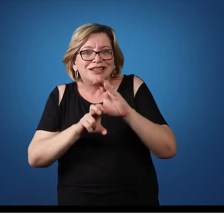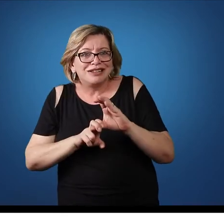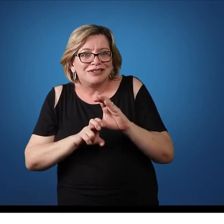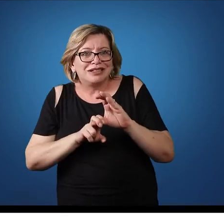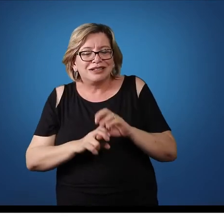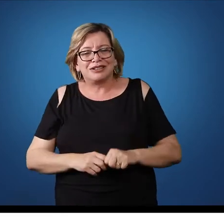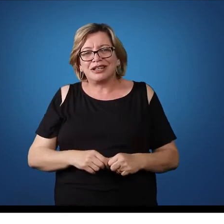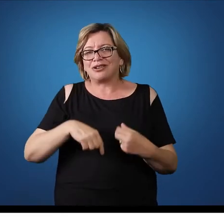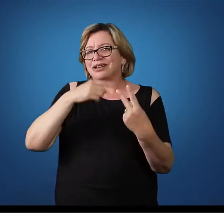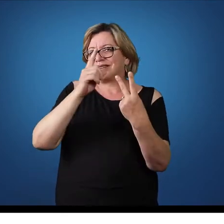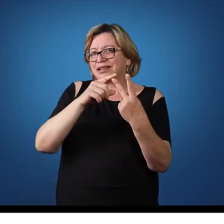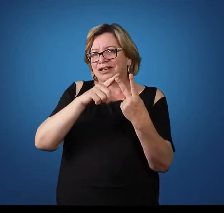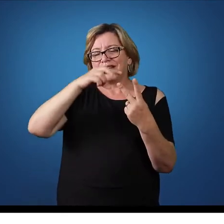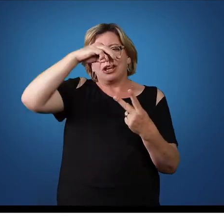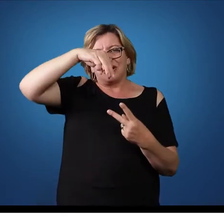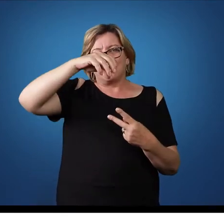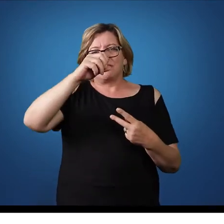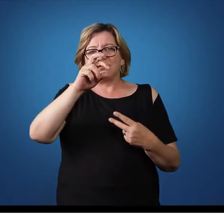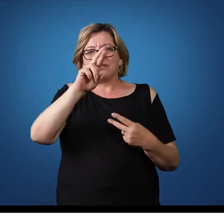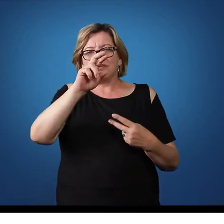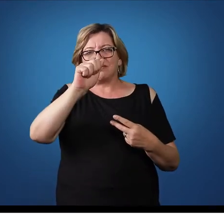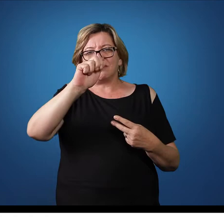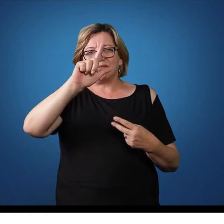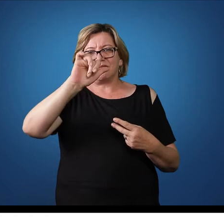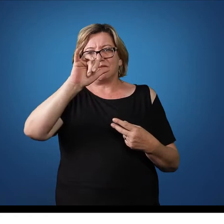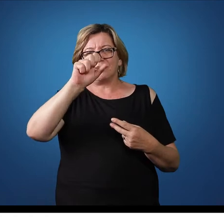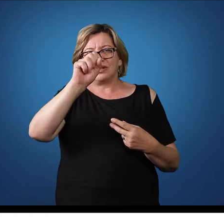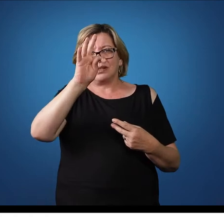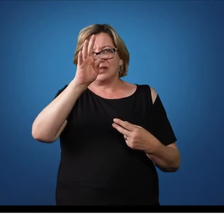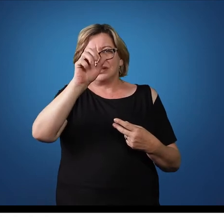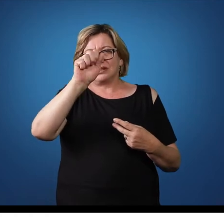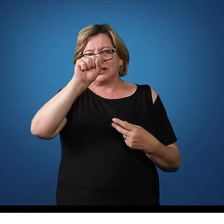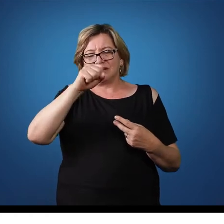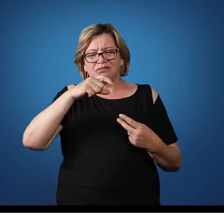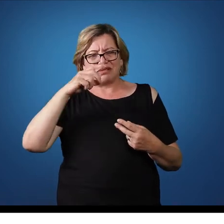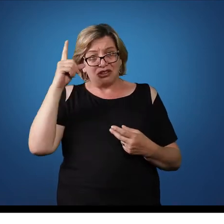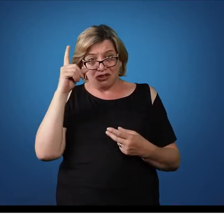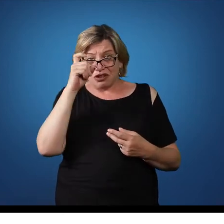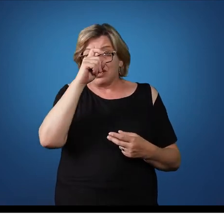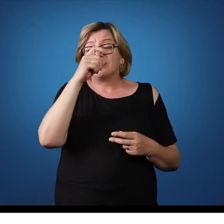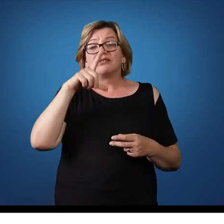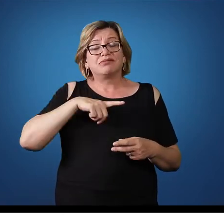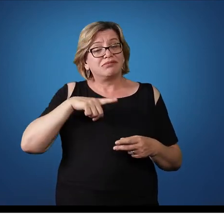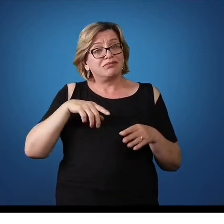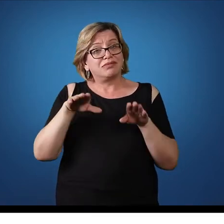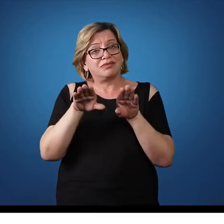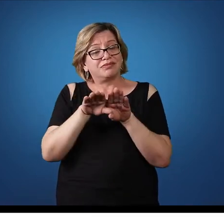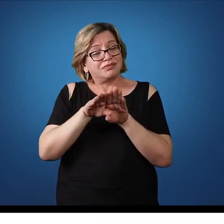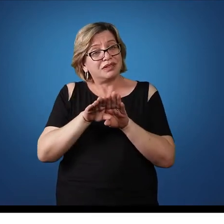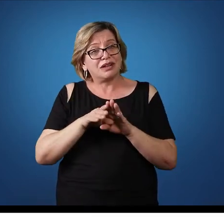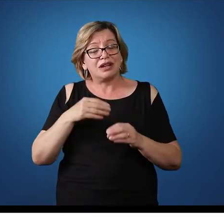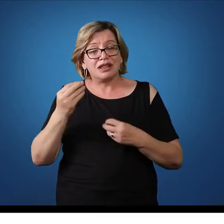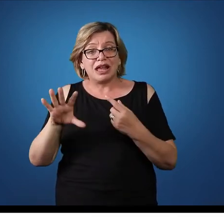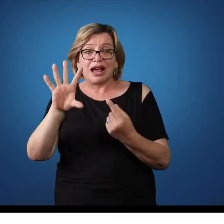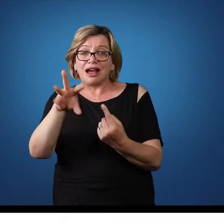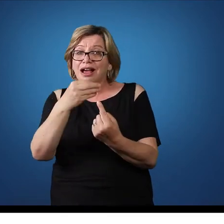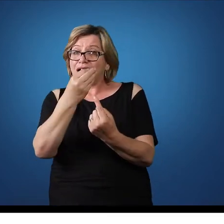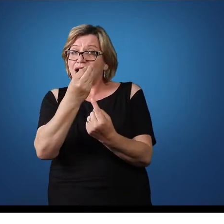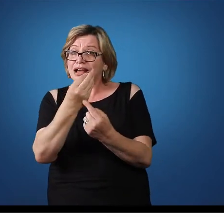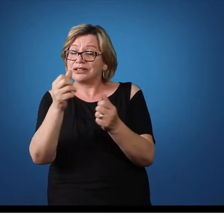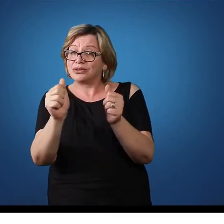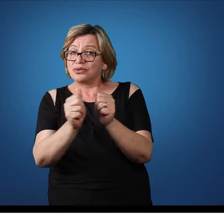dos moralistas, a gente também enfrenta uma dificuldade. Se eu for julgar a obra de arte de acordo com o seu conteúdo moral, há